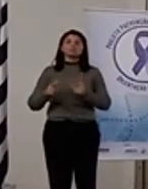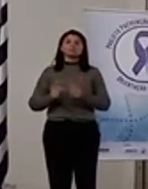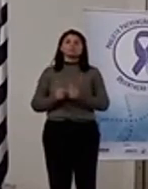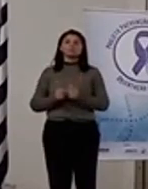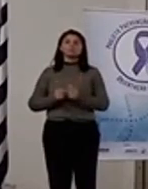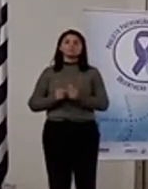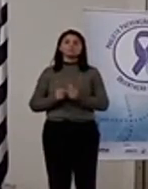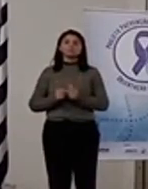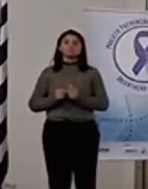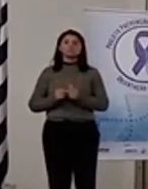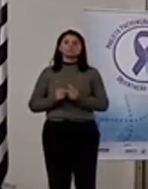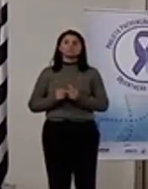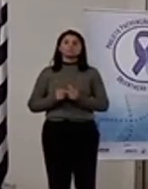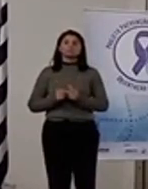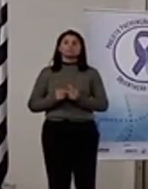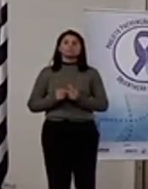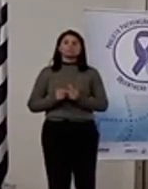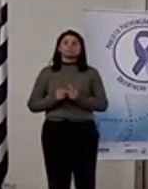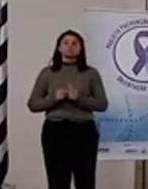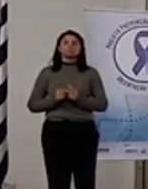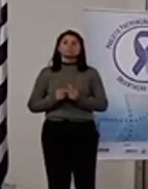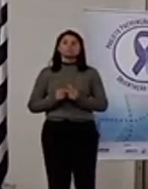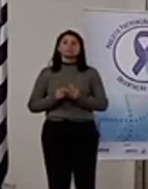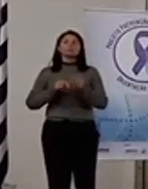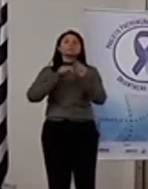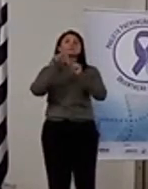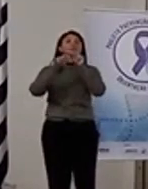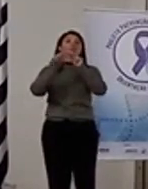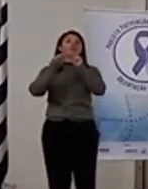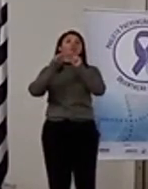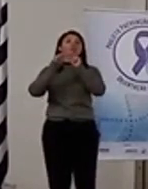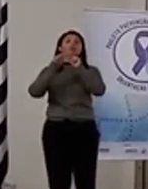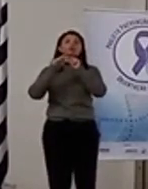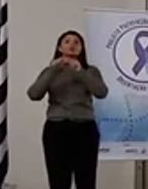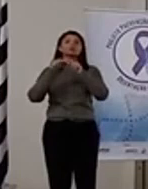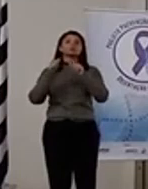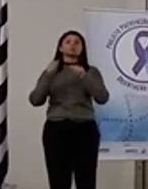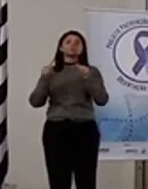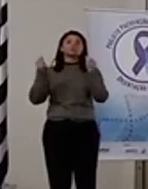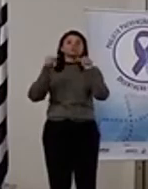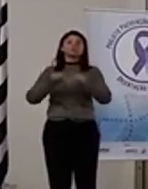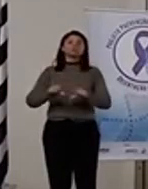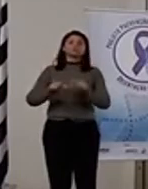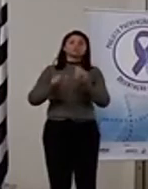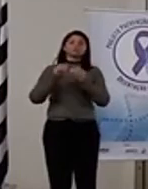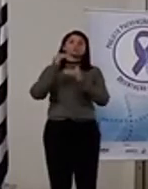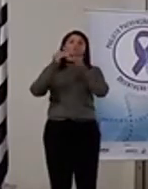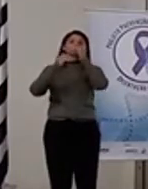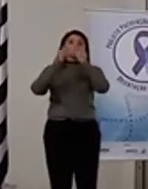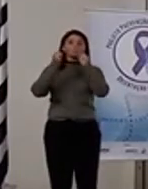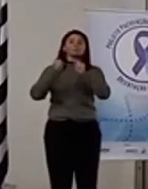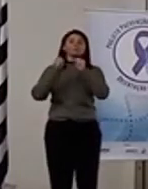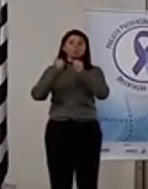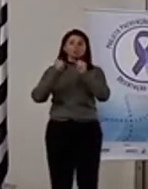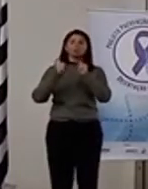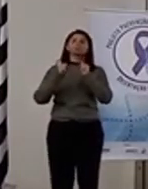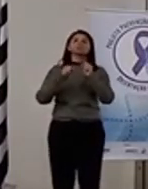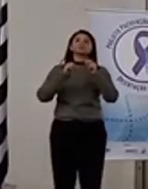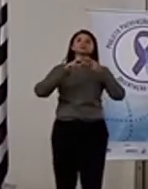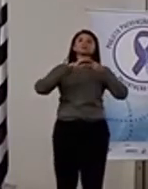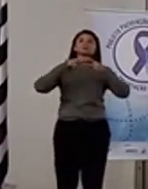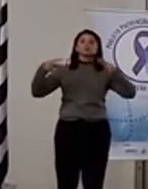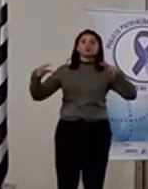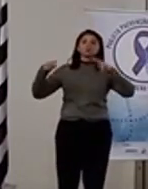Porque a malformação tem mais... Porque a malformação, ela pode fazer parte de uma síndrome genética, né? E aí você tem um risco de